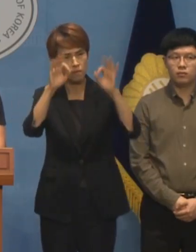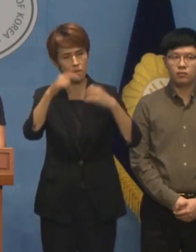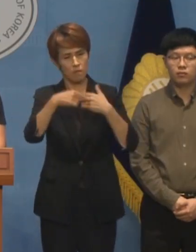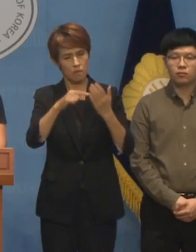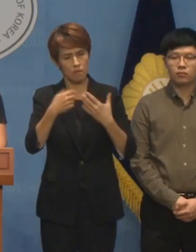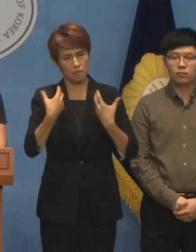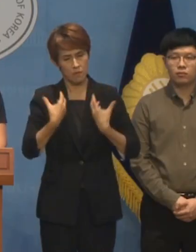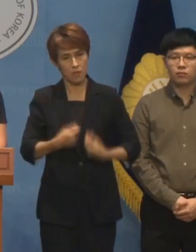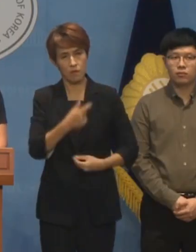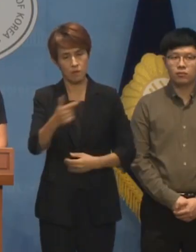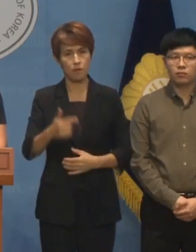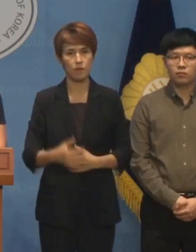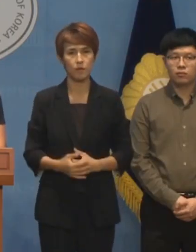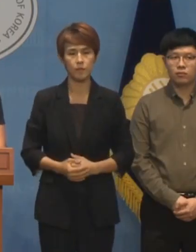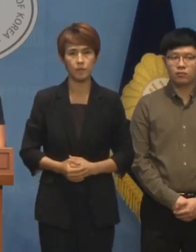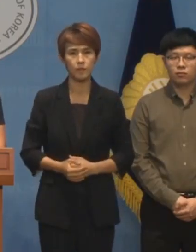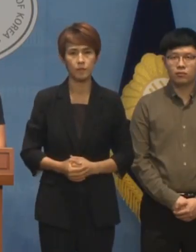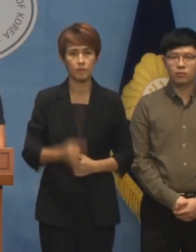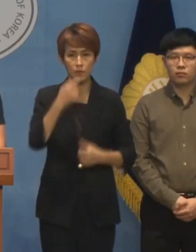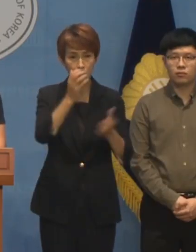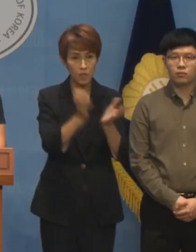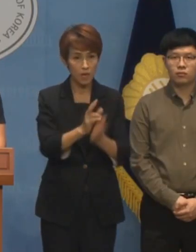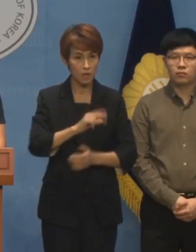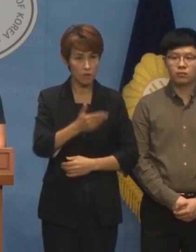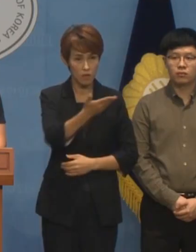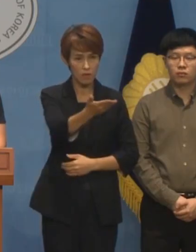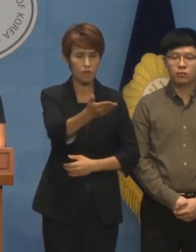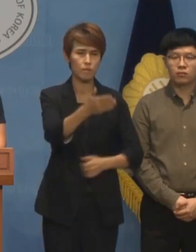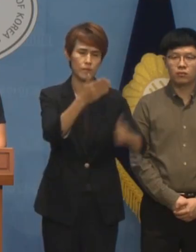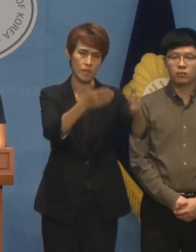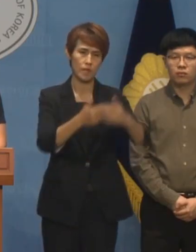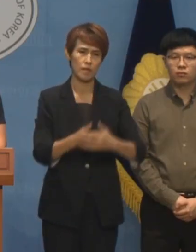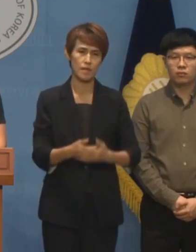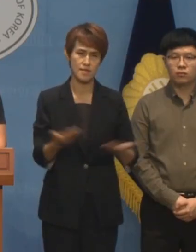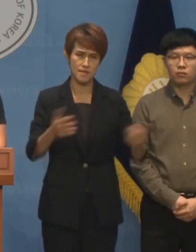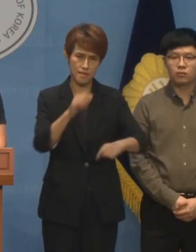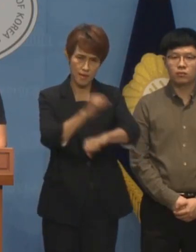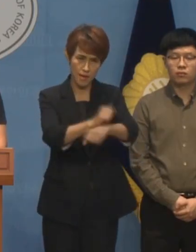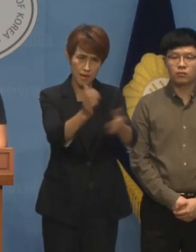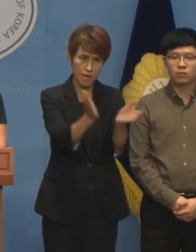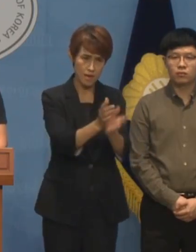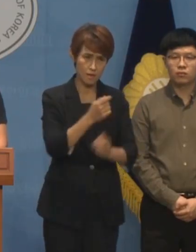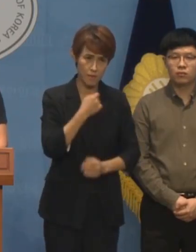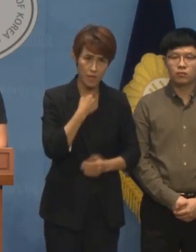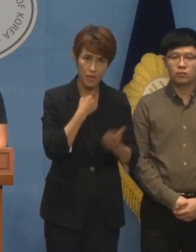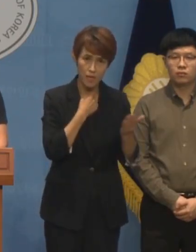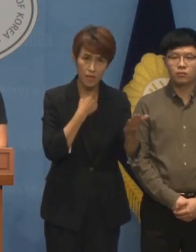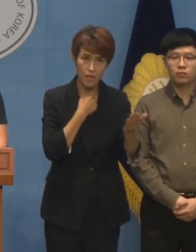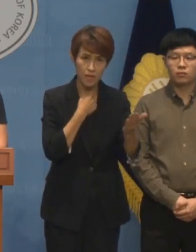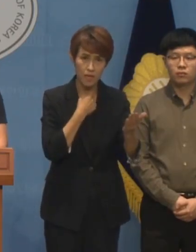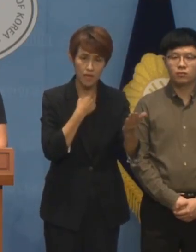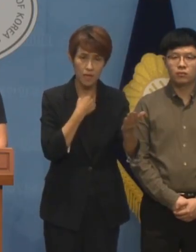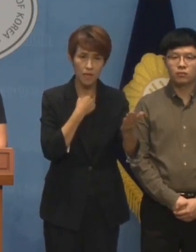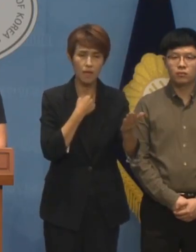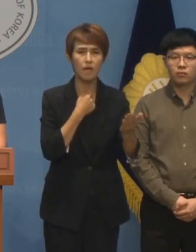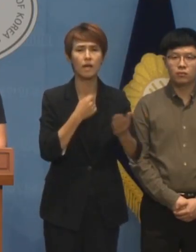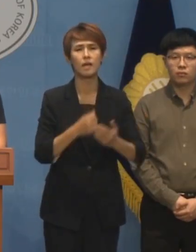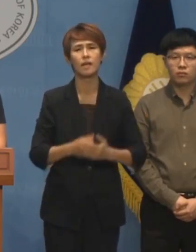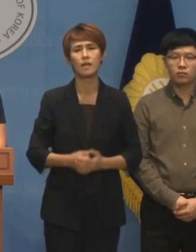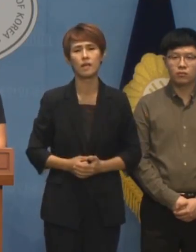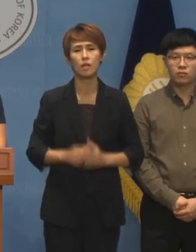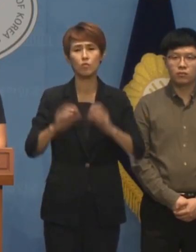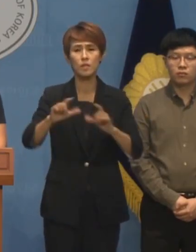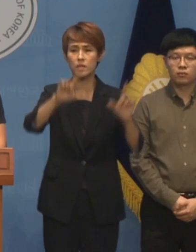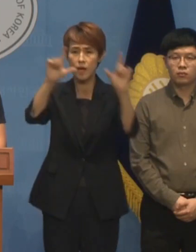없었습니다. 민주당 의원분들에게 호소합니다. 진정 일 잘하는 정당을 자처한다면, 그럴 의지가 있다면